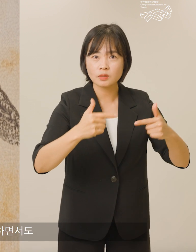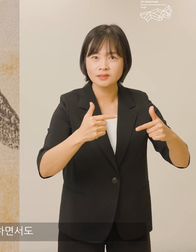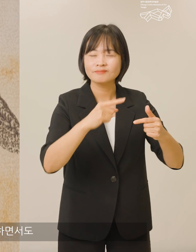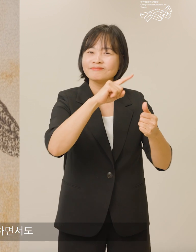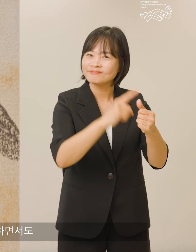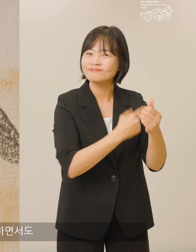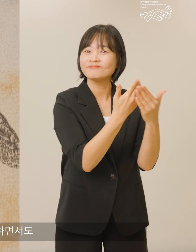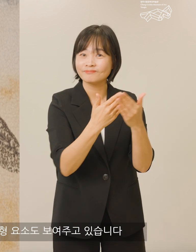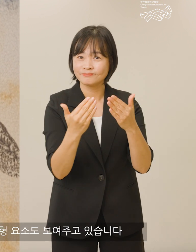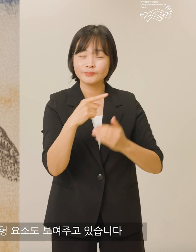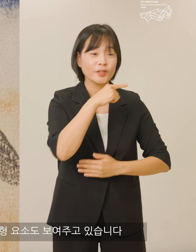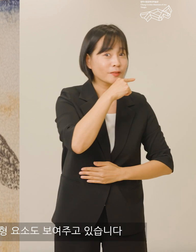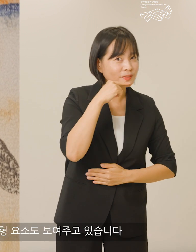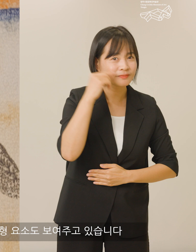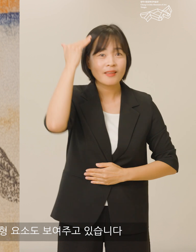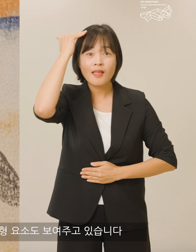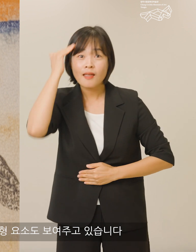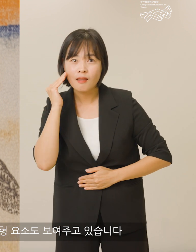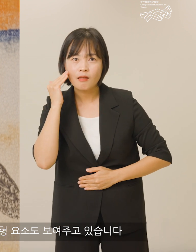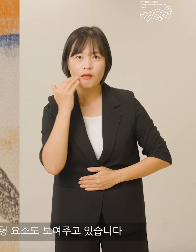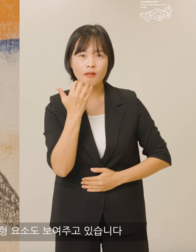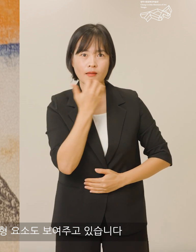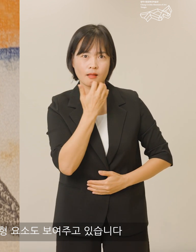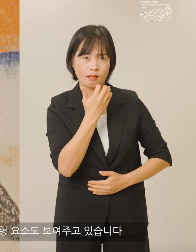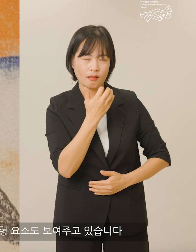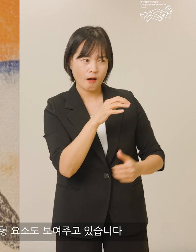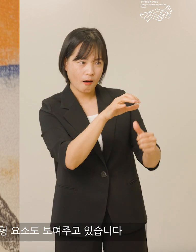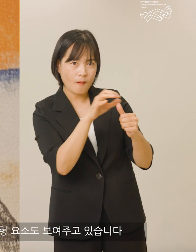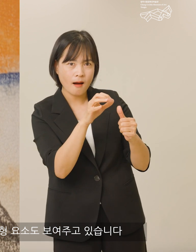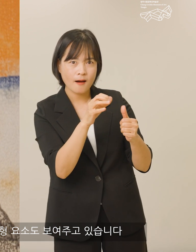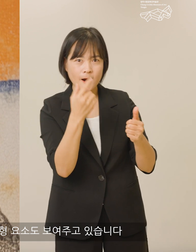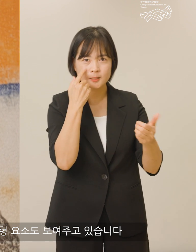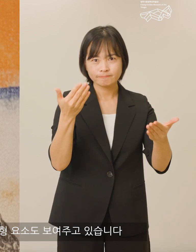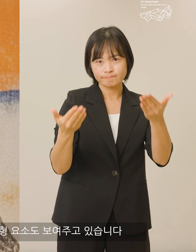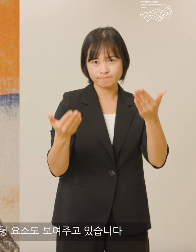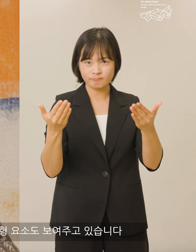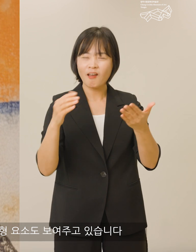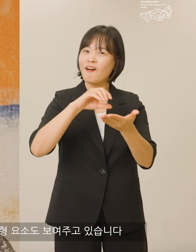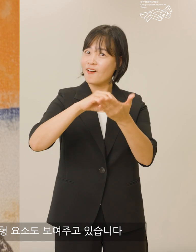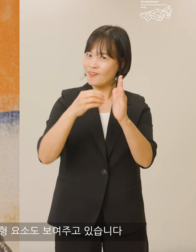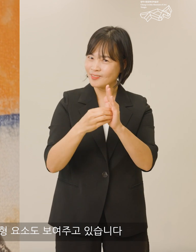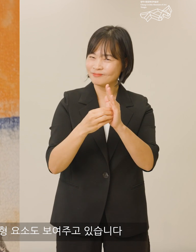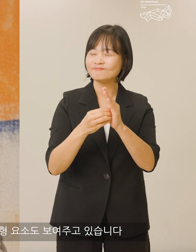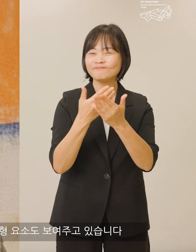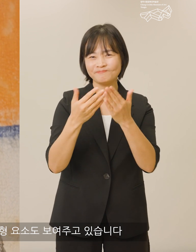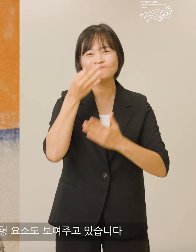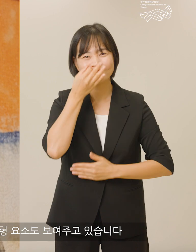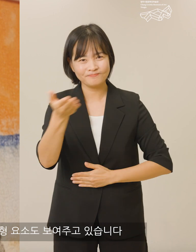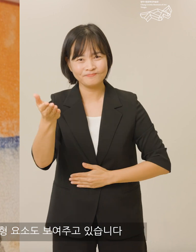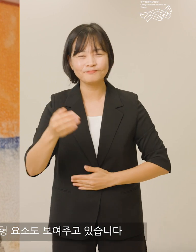요소를 사용하면서도 붉은색과 푸른색의 색채 대비를 활용하여 적절한 균형 요소도 보여주고